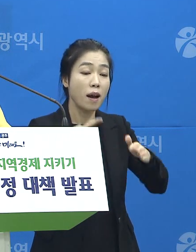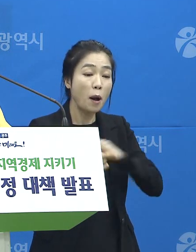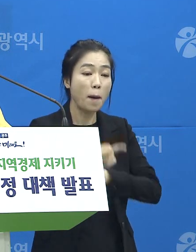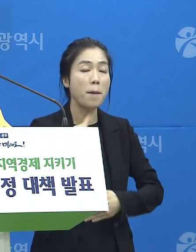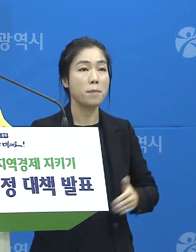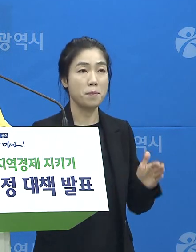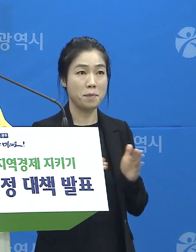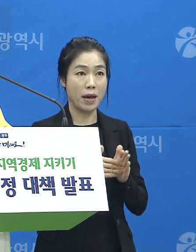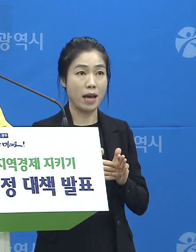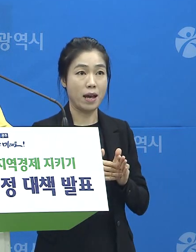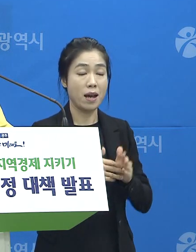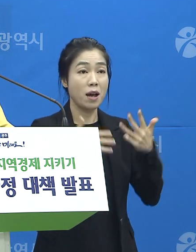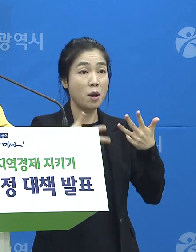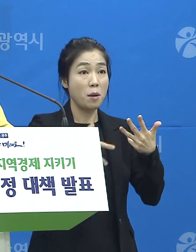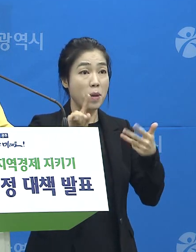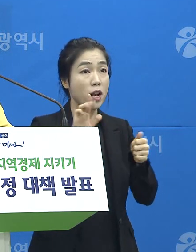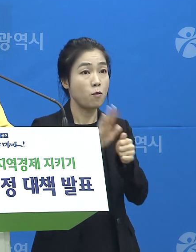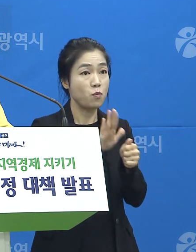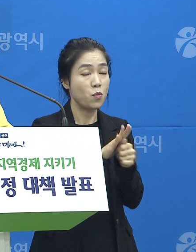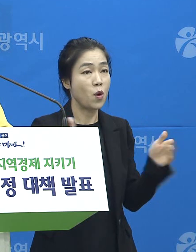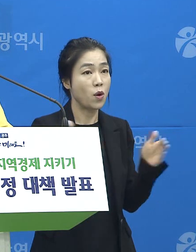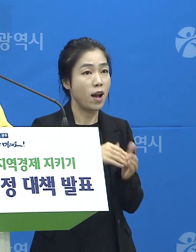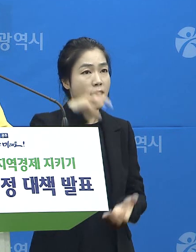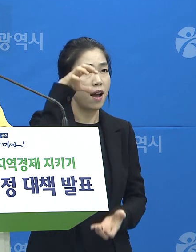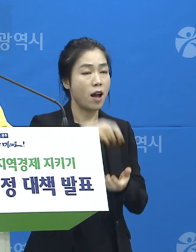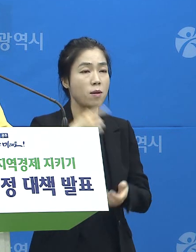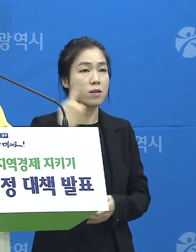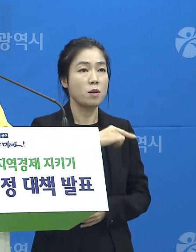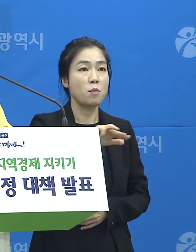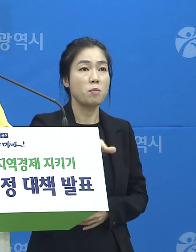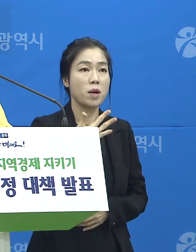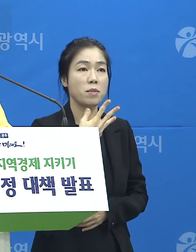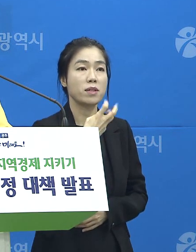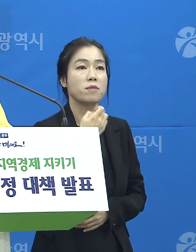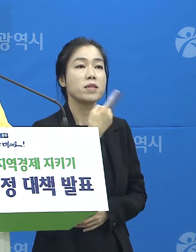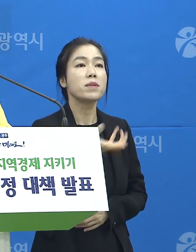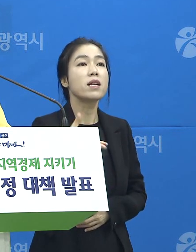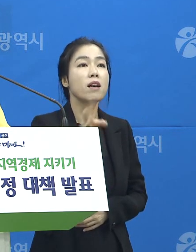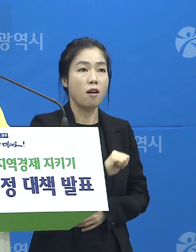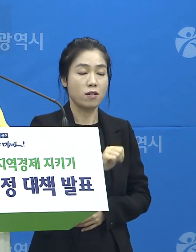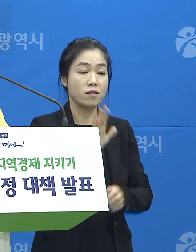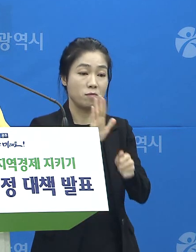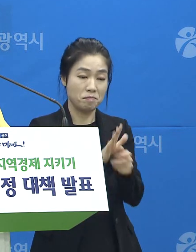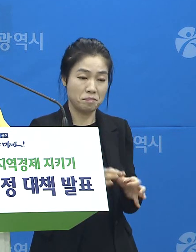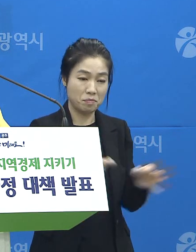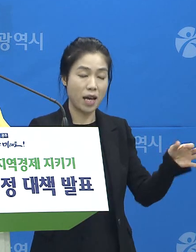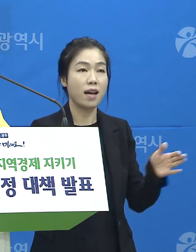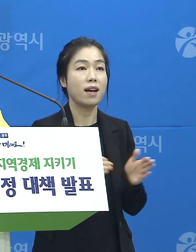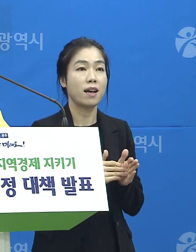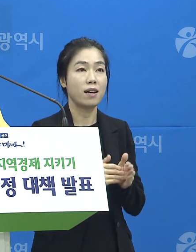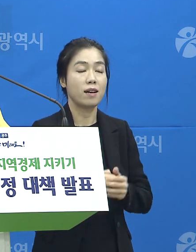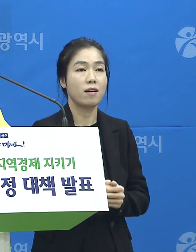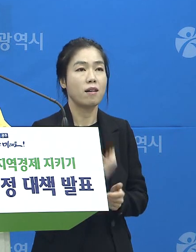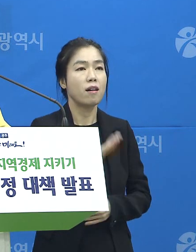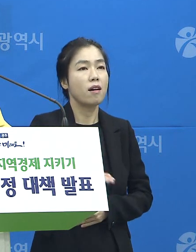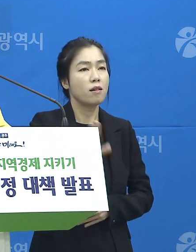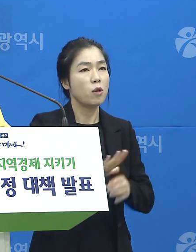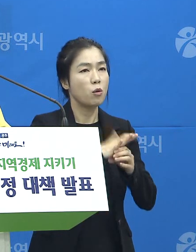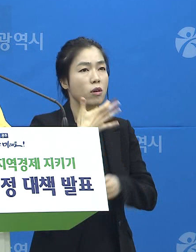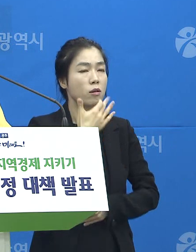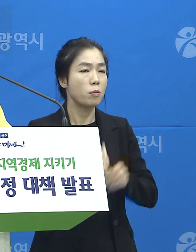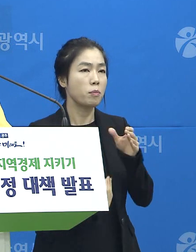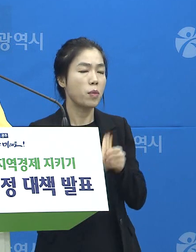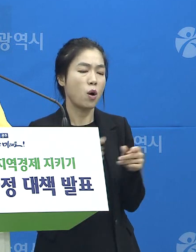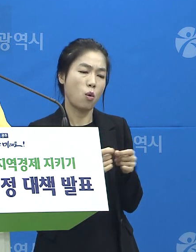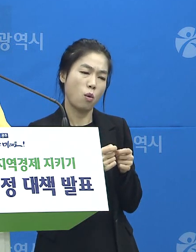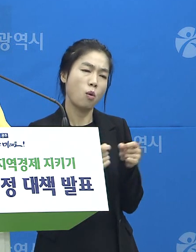왔습니다. 8차 지원까지 총 1,831억 원을 지원했습니다. 그러나 코로나19